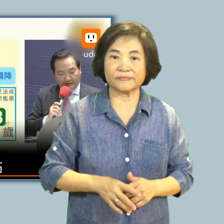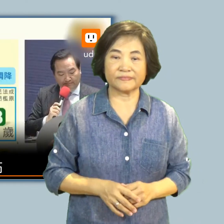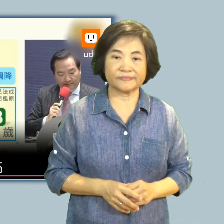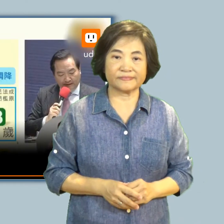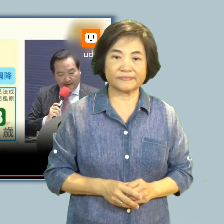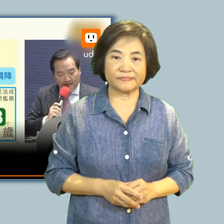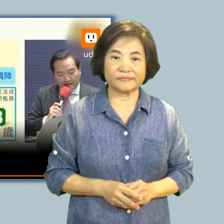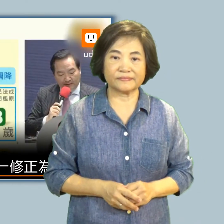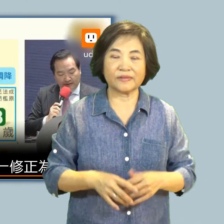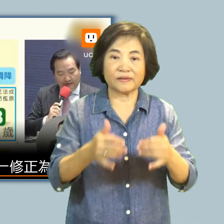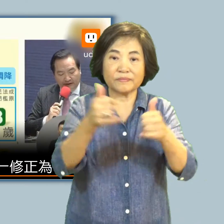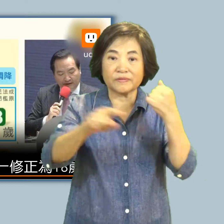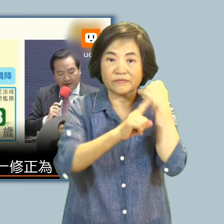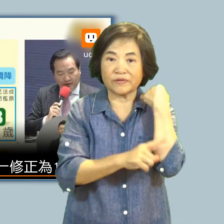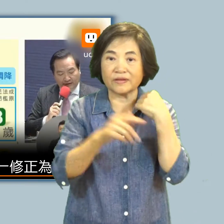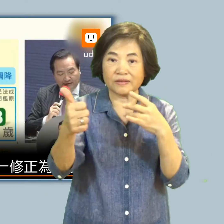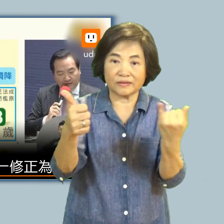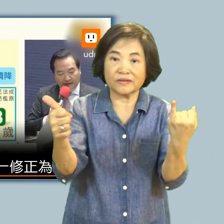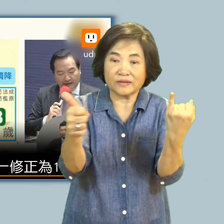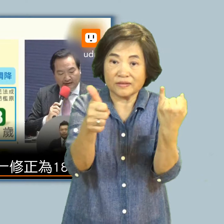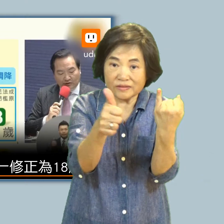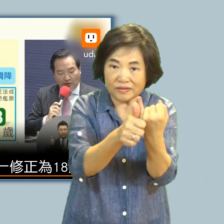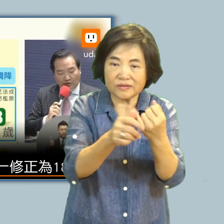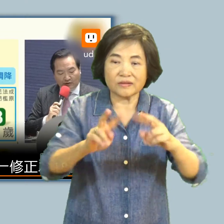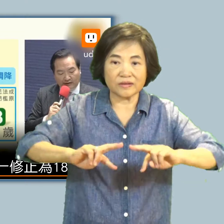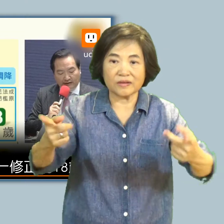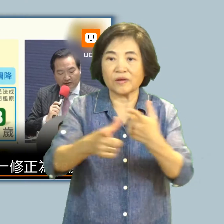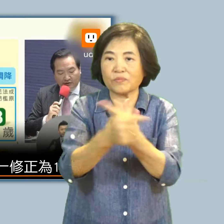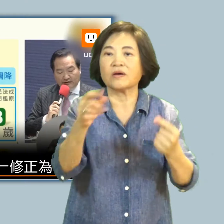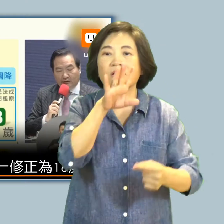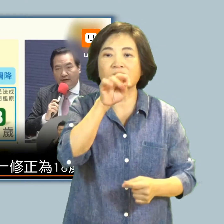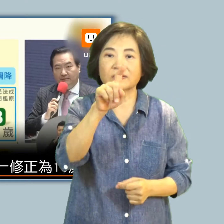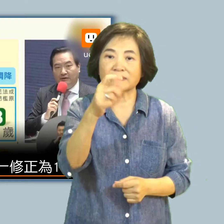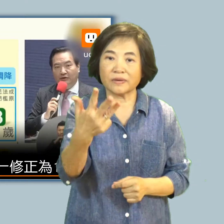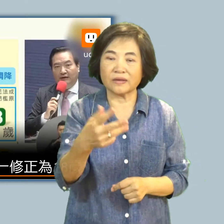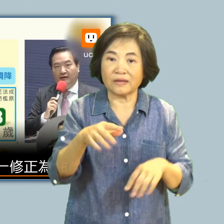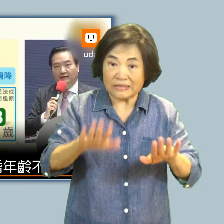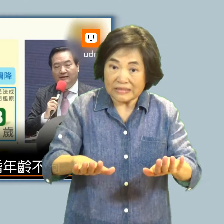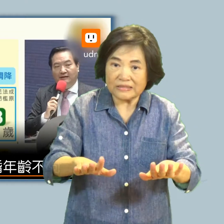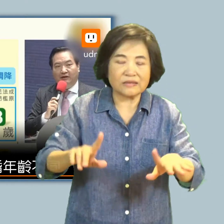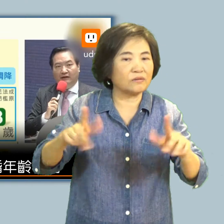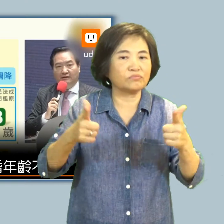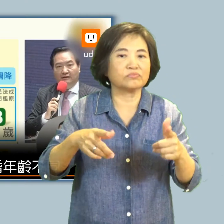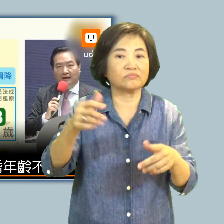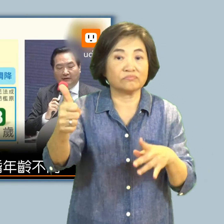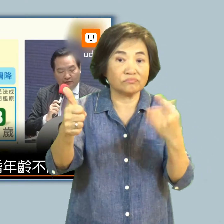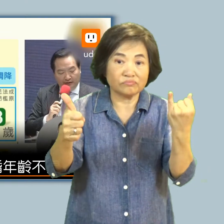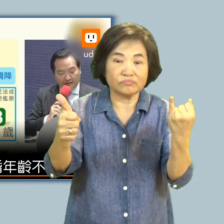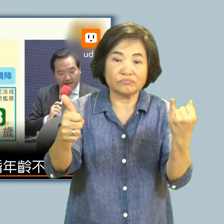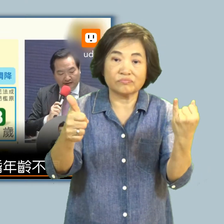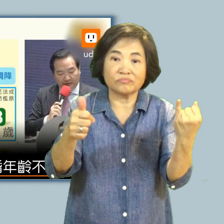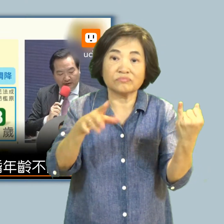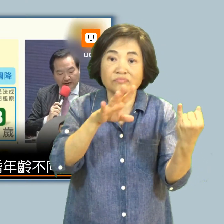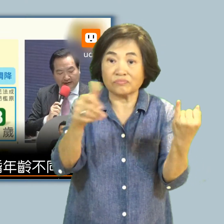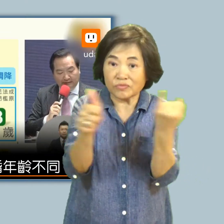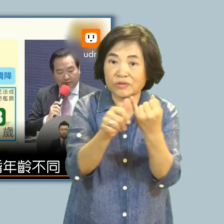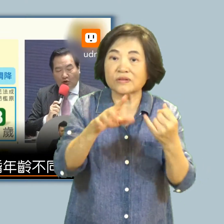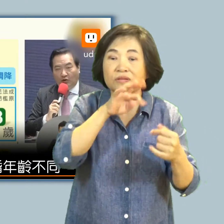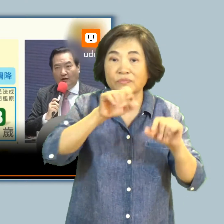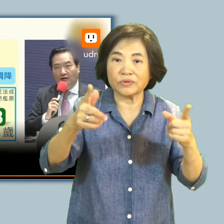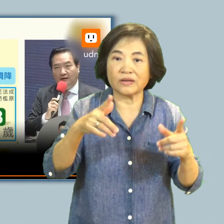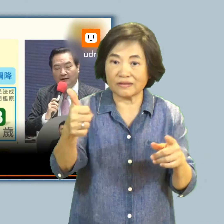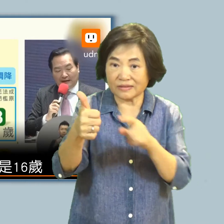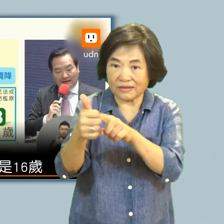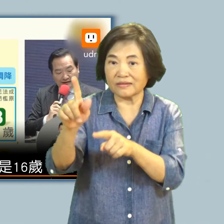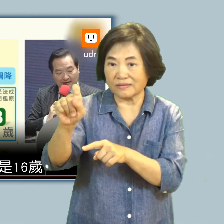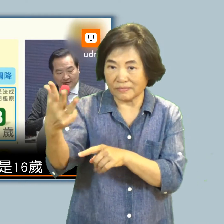重点呢，民法男女的结婚年龄统一修正为18岁，现行法的男女的结婚年龄不